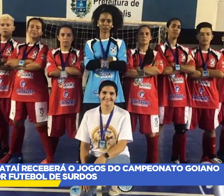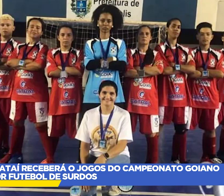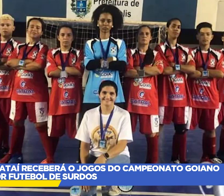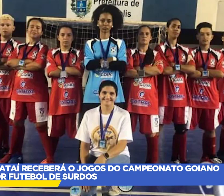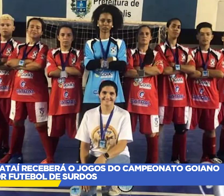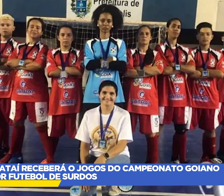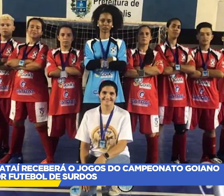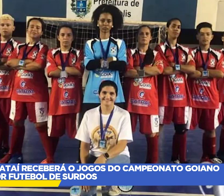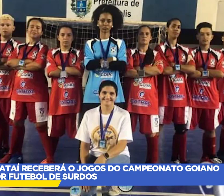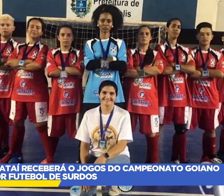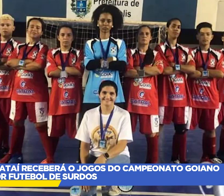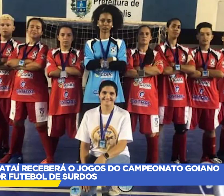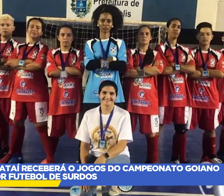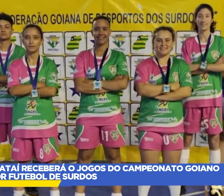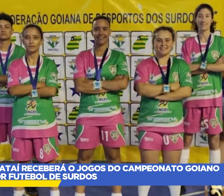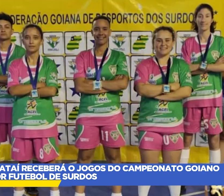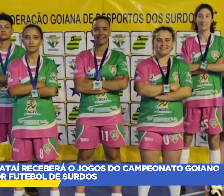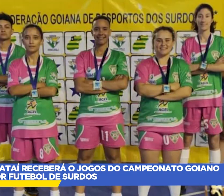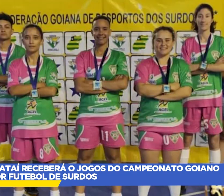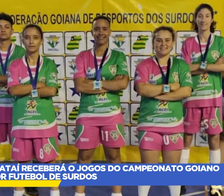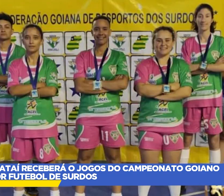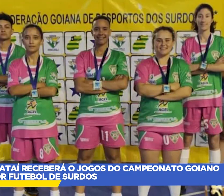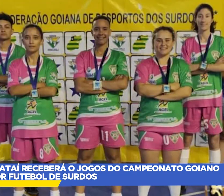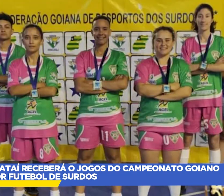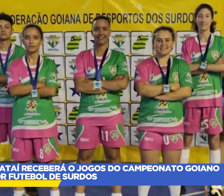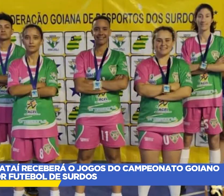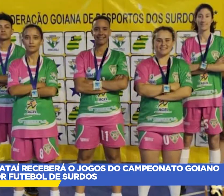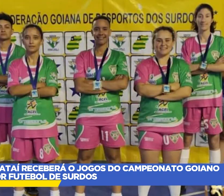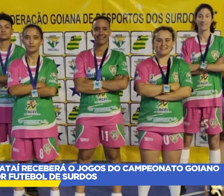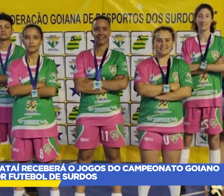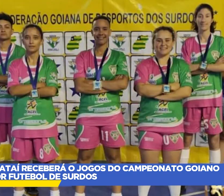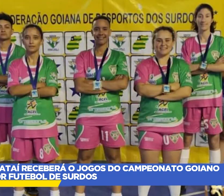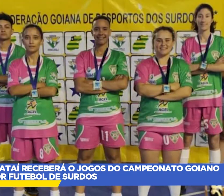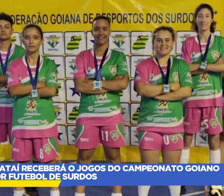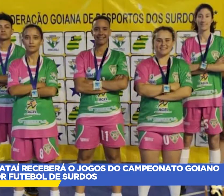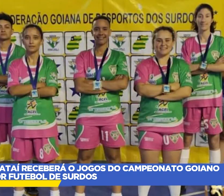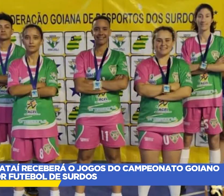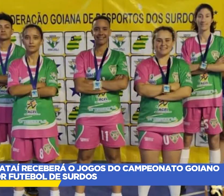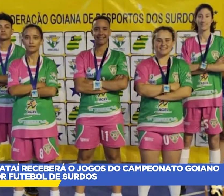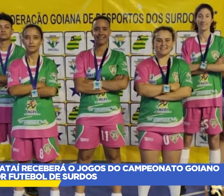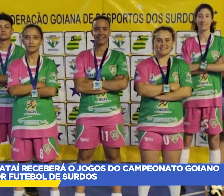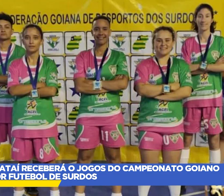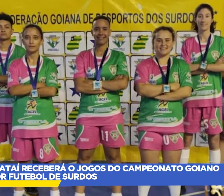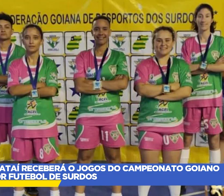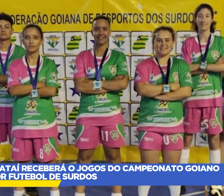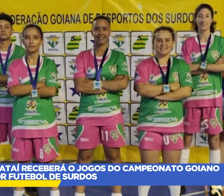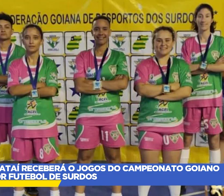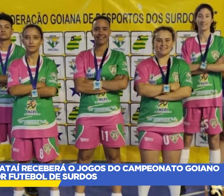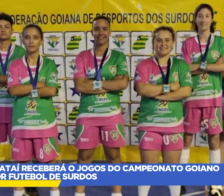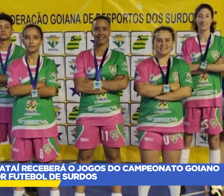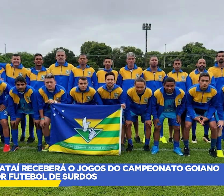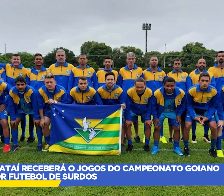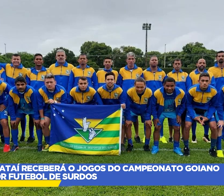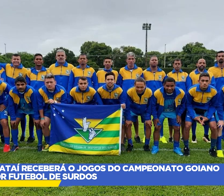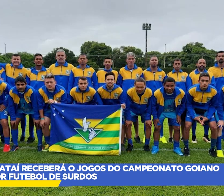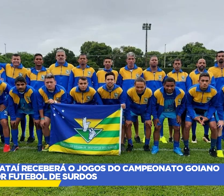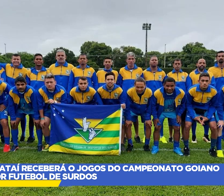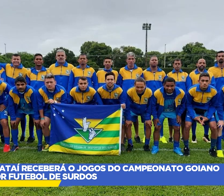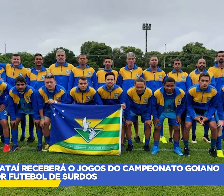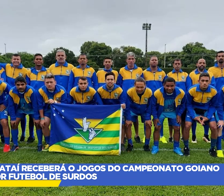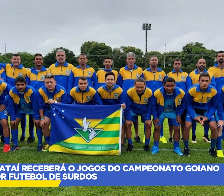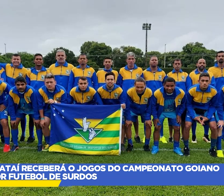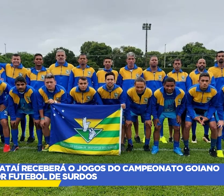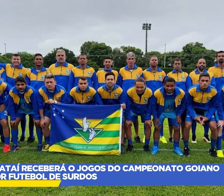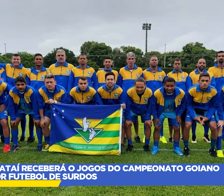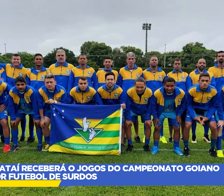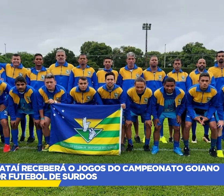É isso. No mais, a gente convida também aqueles que são surdos, né? A estarem presentes, que se unam a essa causa, que